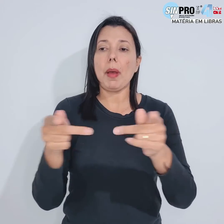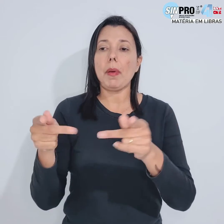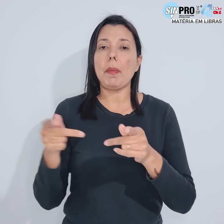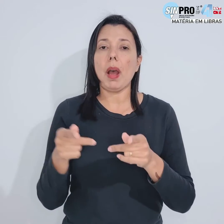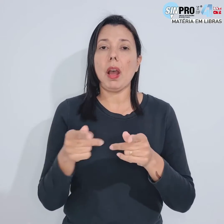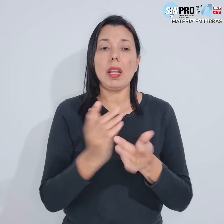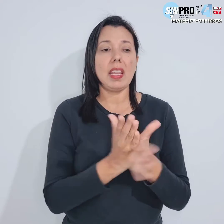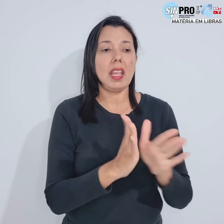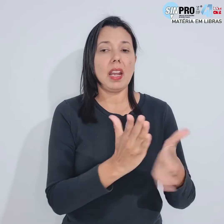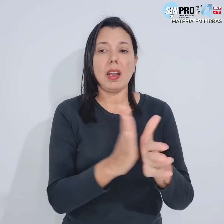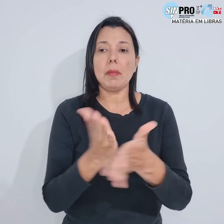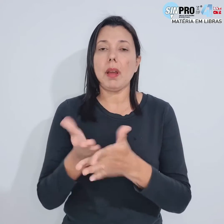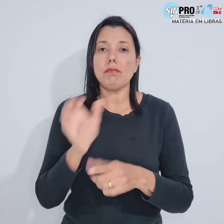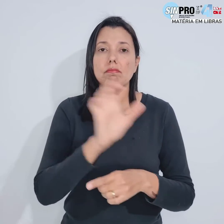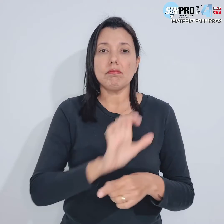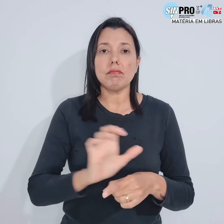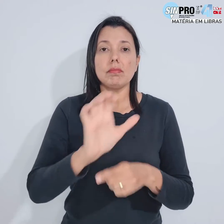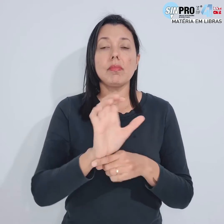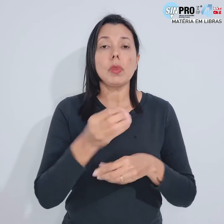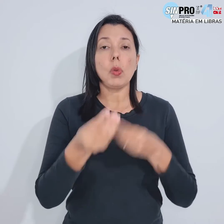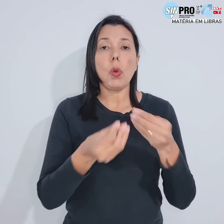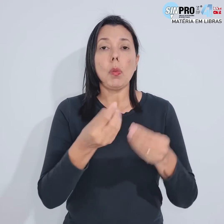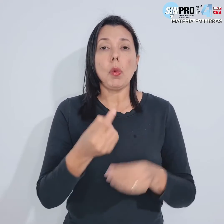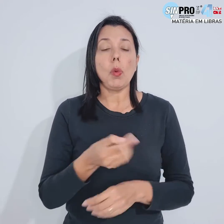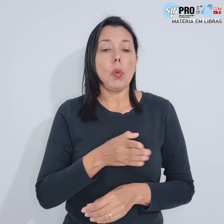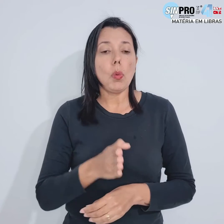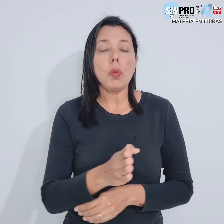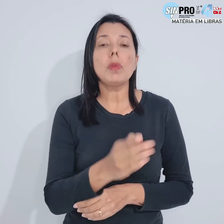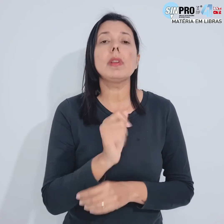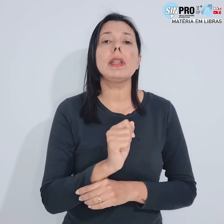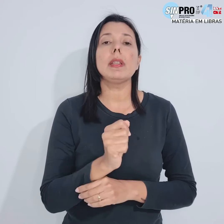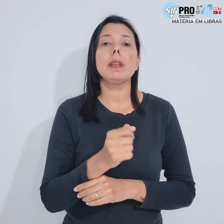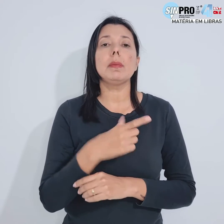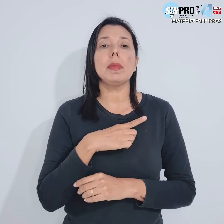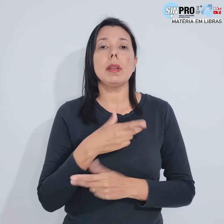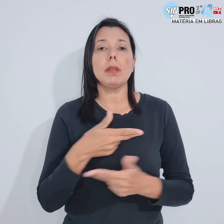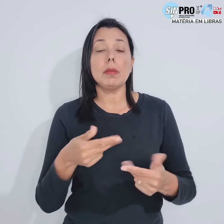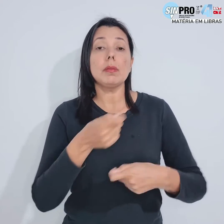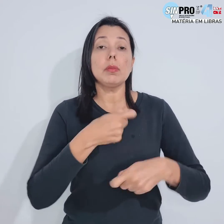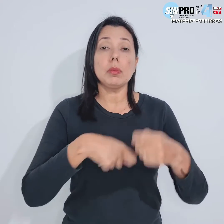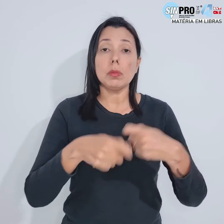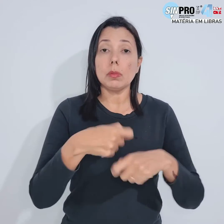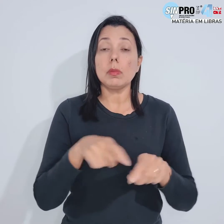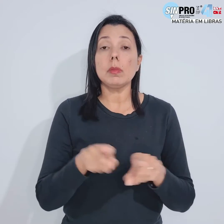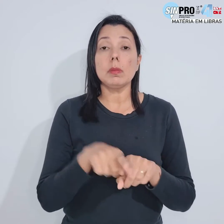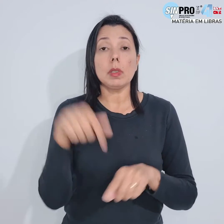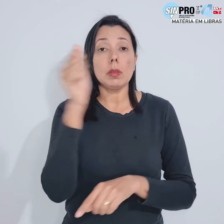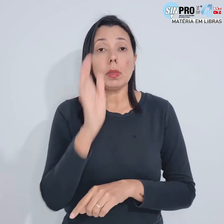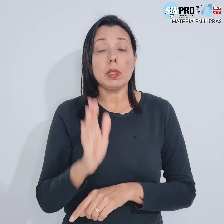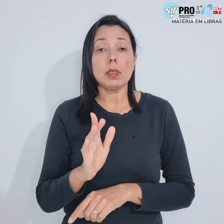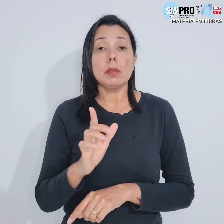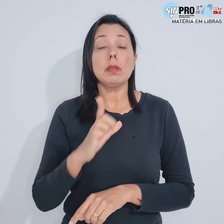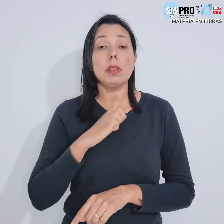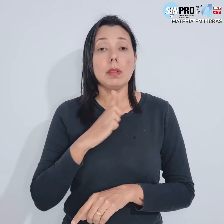o desmonte do Estado como única saída para a recessão econômica que o Brasil está